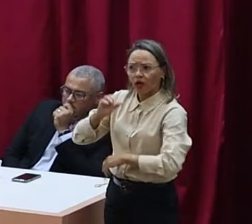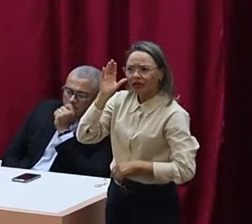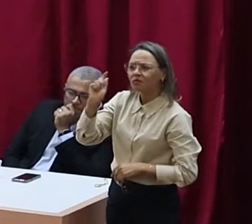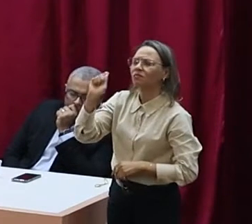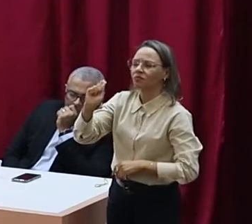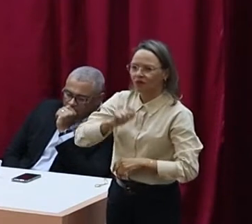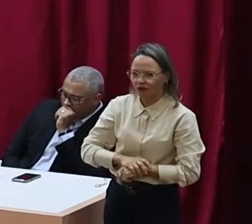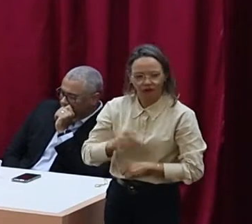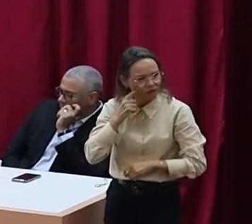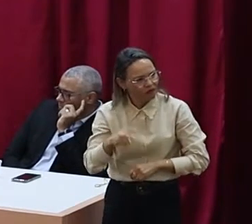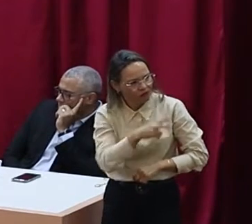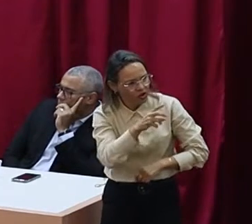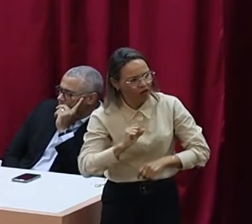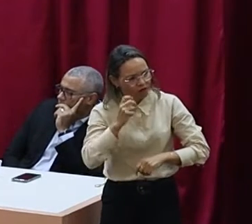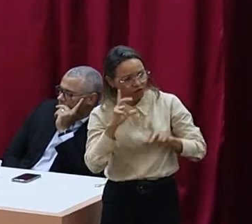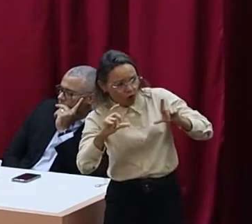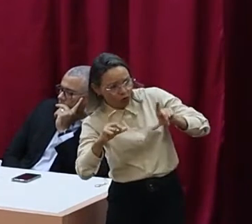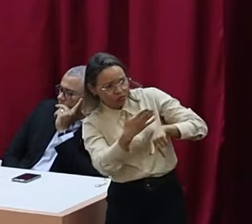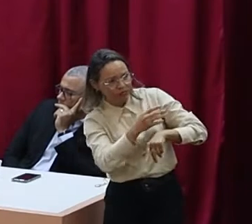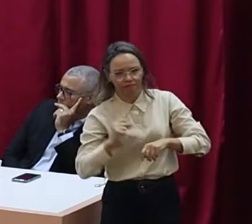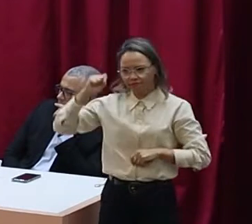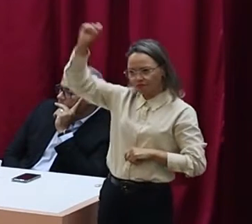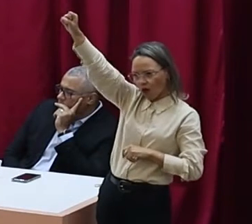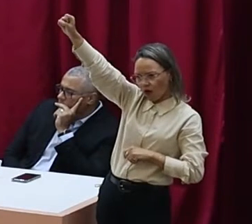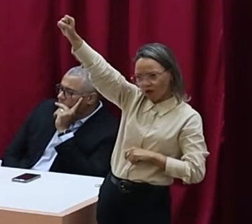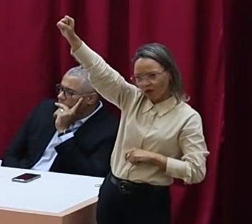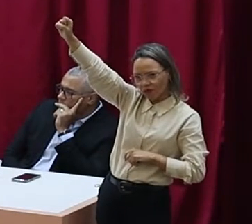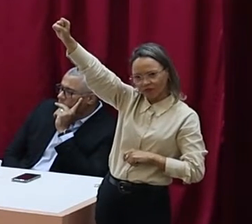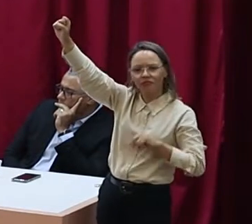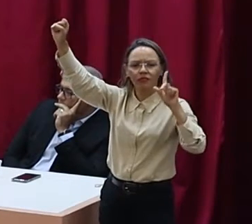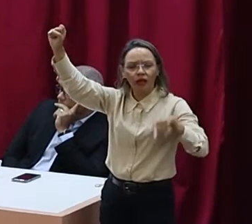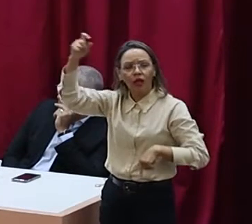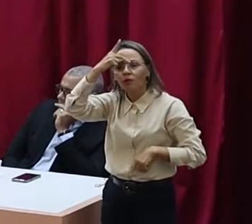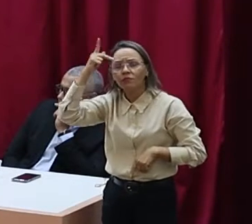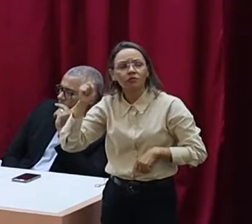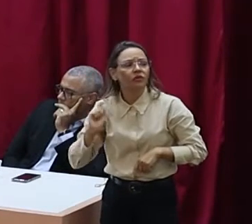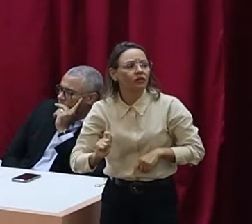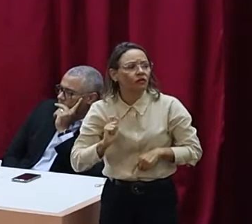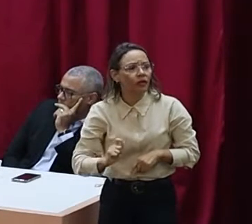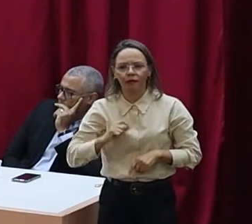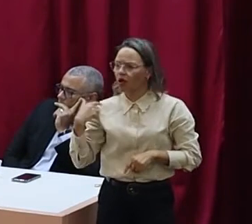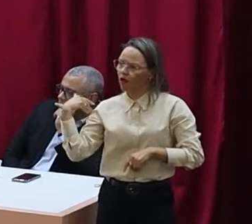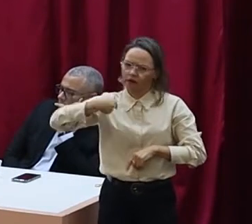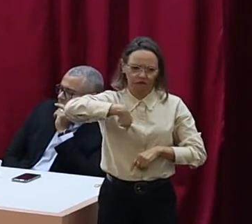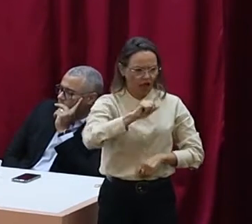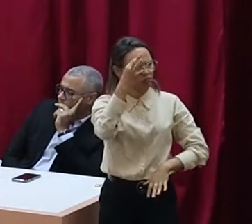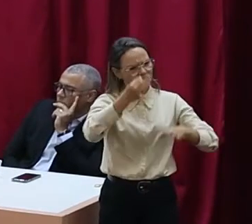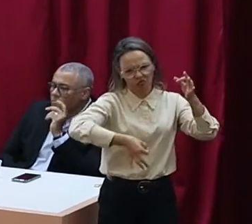o próprio Witzel, né, que vocês veem aí com o braço levantado, ele é alguém que vai para a CPI,